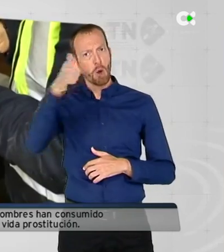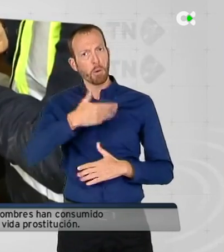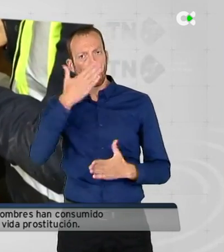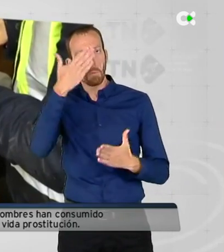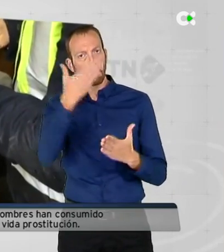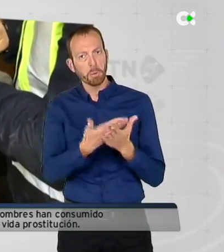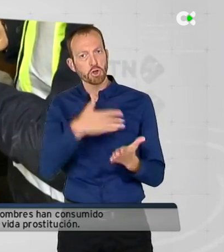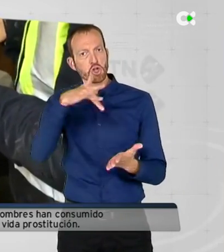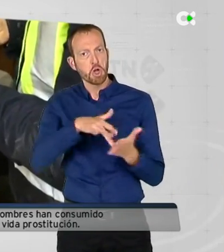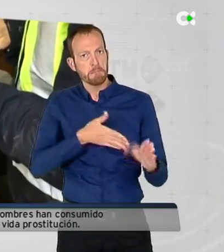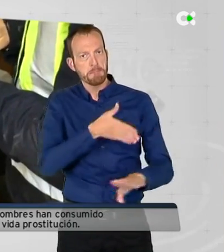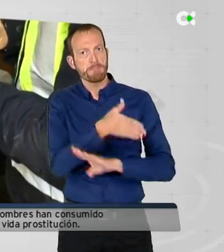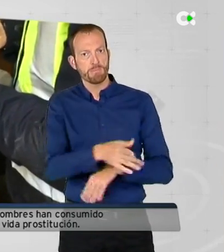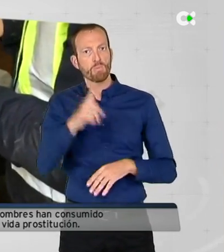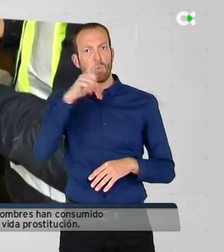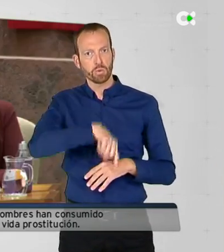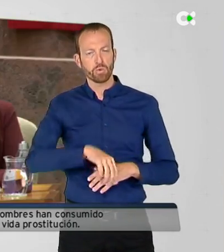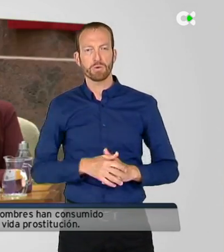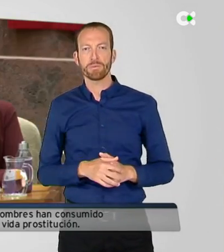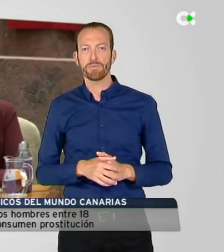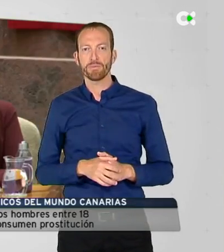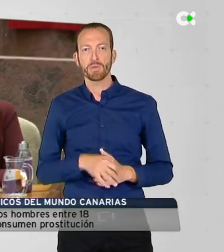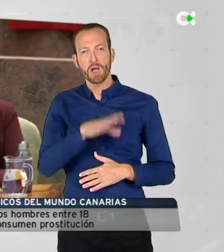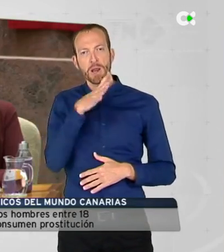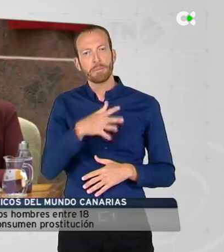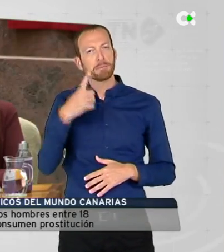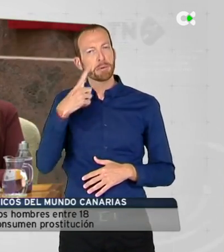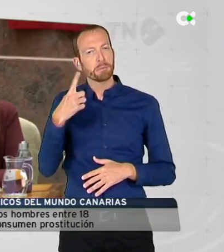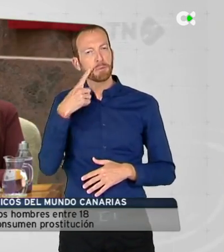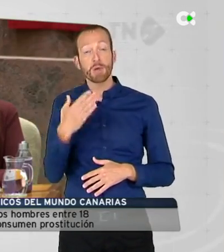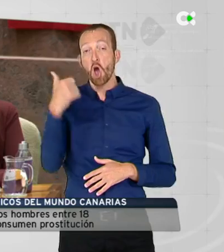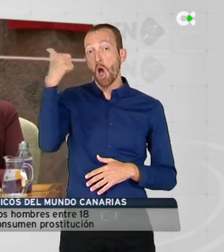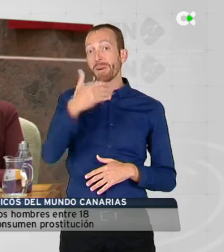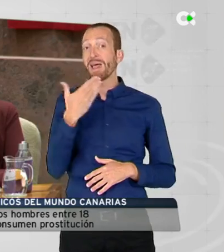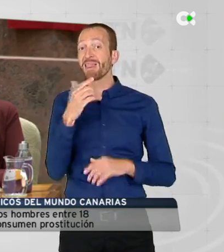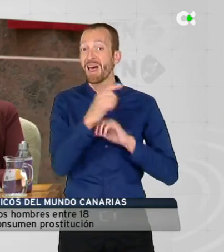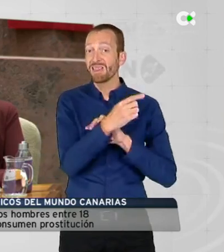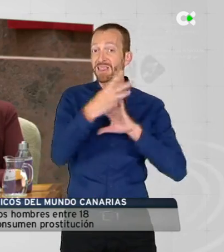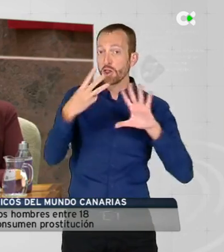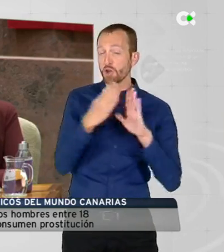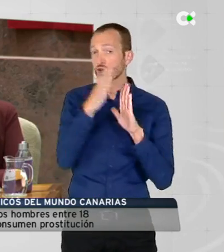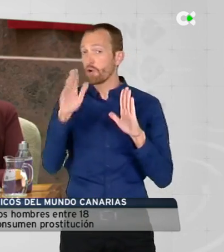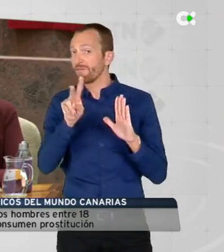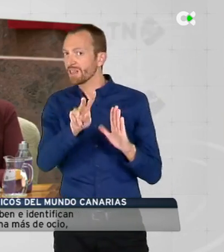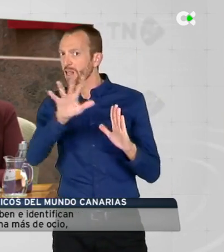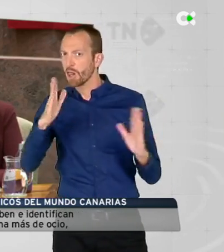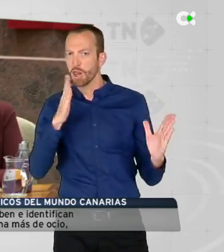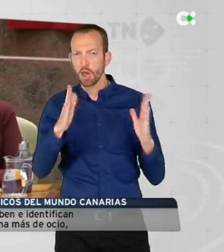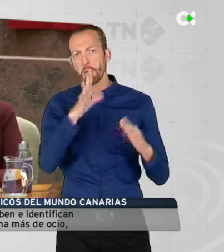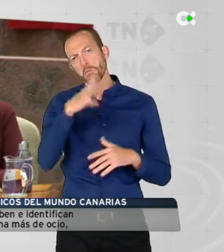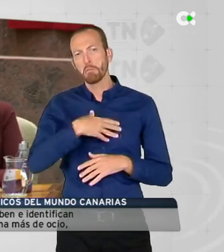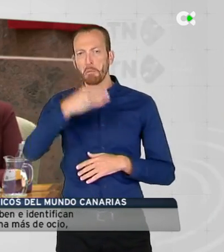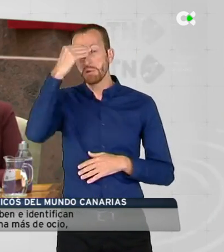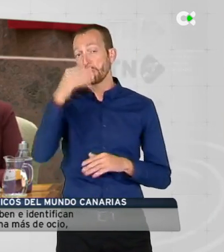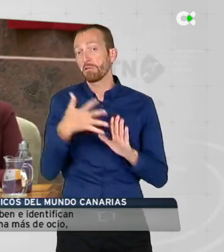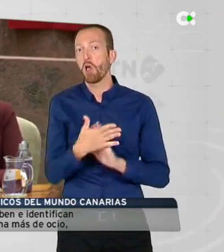consumido alguna vez en su vida prostitución. Cada vez más son los hombres entre 18 y 25 años los que consumen prostitución, porque la conciben y